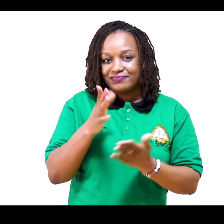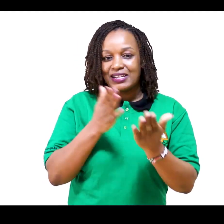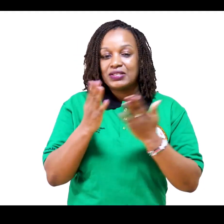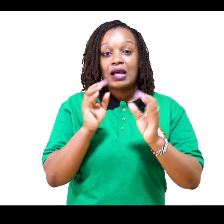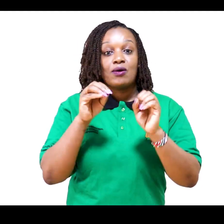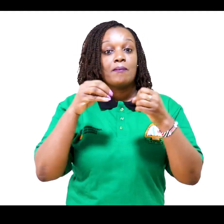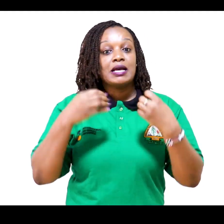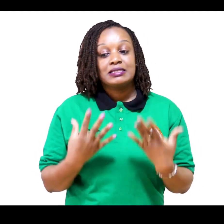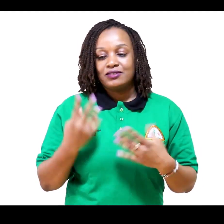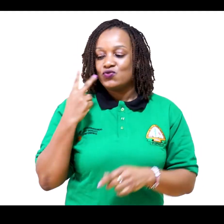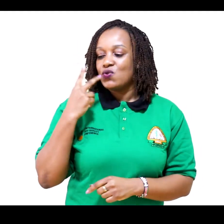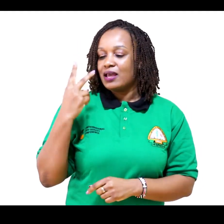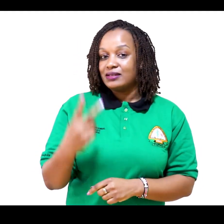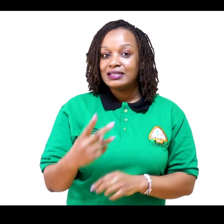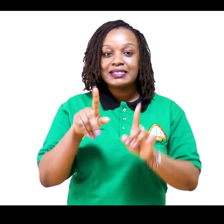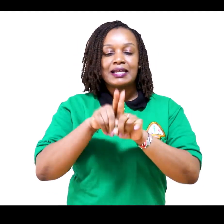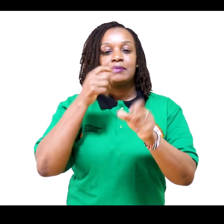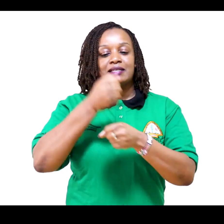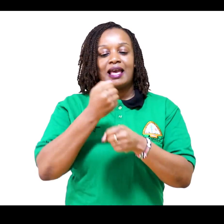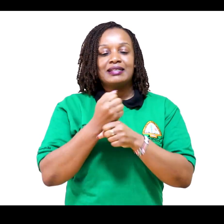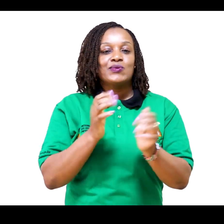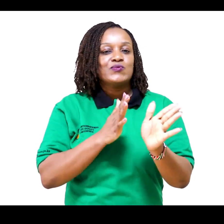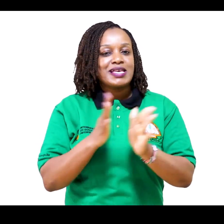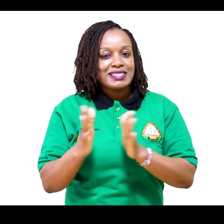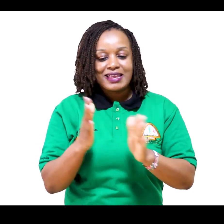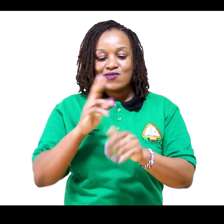hii ni shilingi 200 na inafanywa kwa masaa 2.